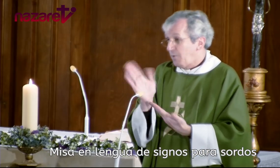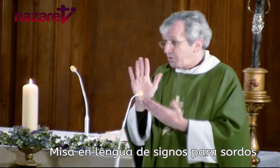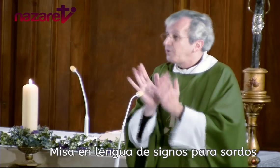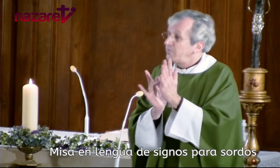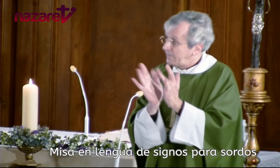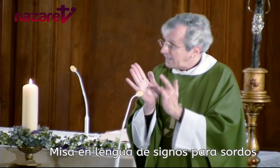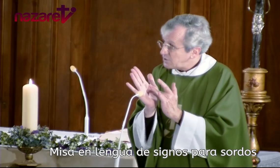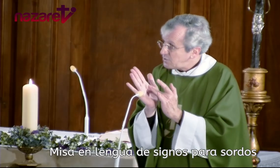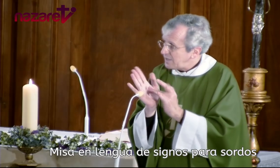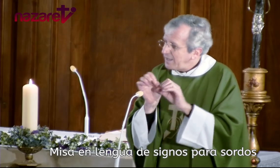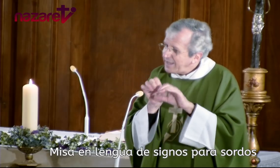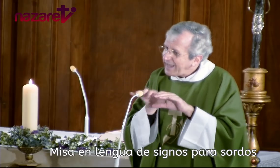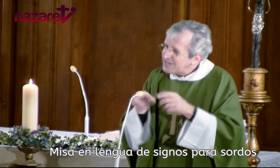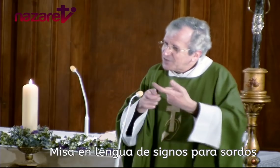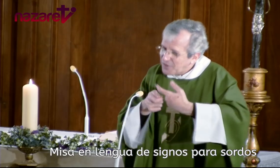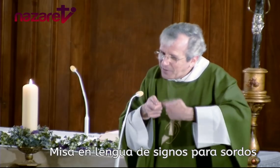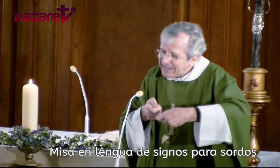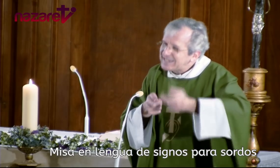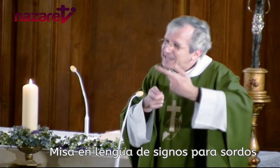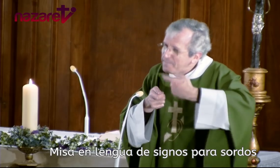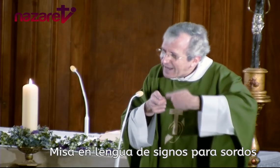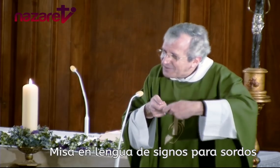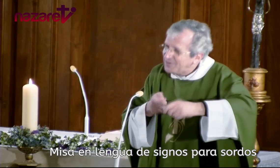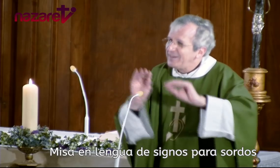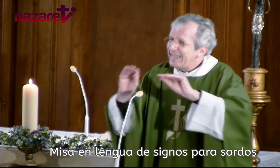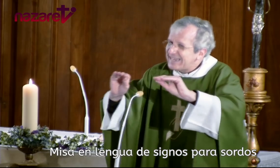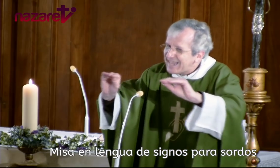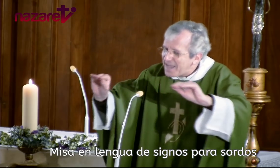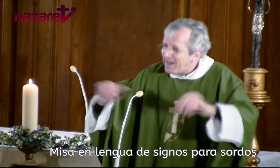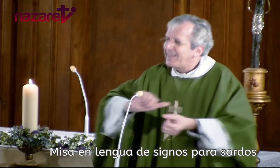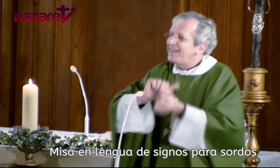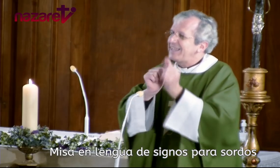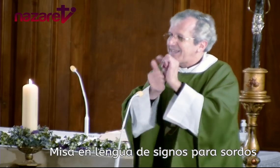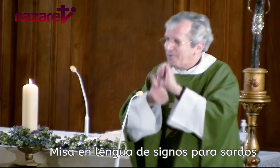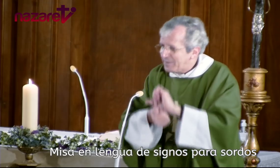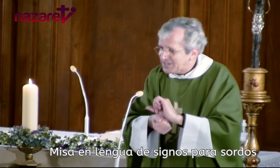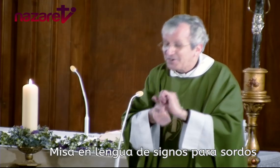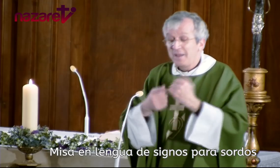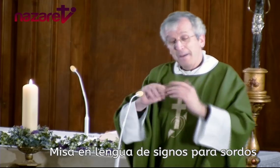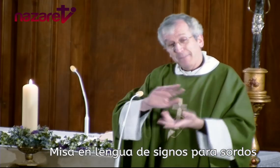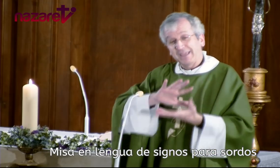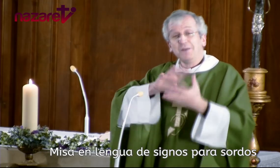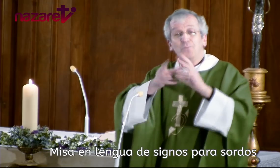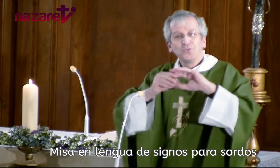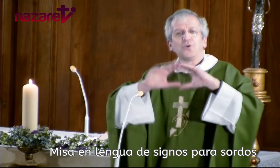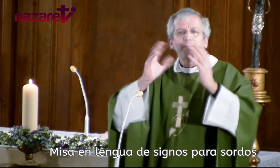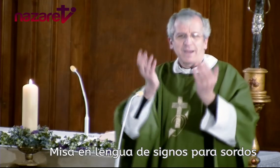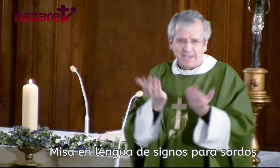testimonio de Jesús, esto es como ir sembrando esa llamada, esa conversión, para que el mundo vaya